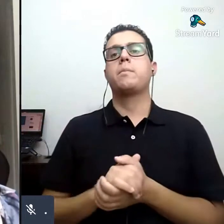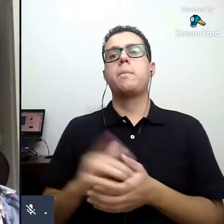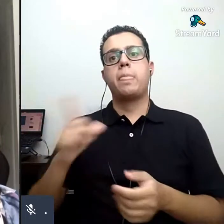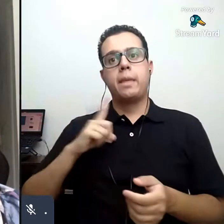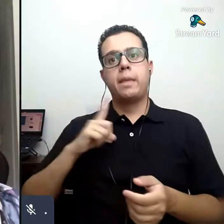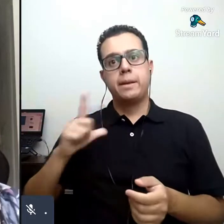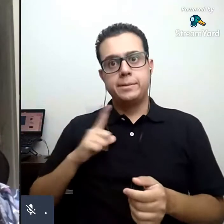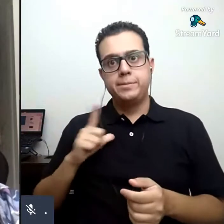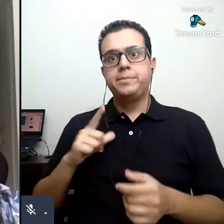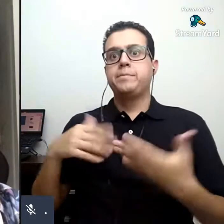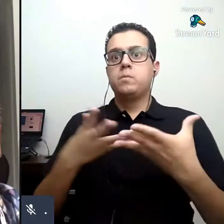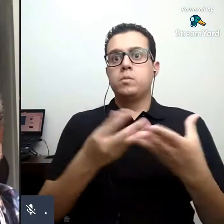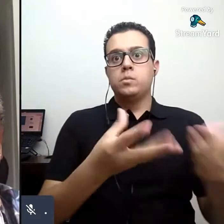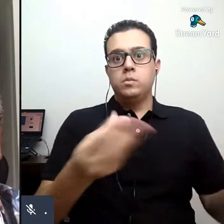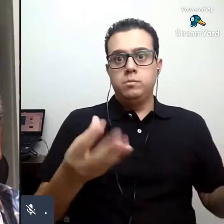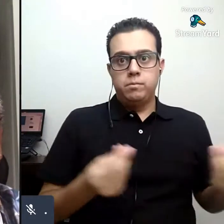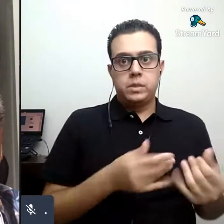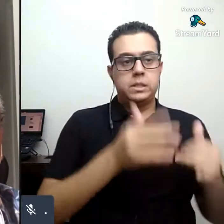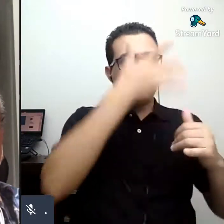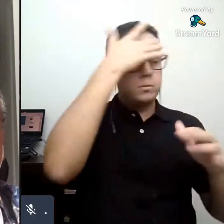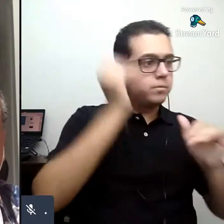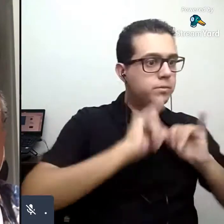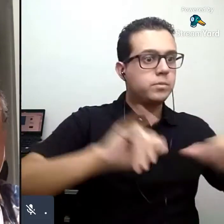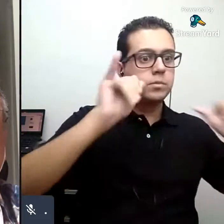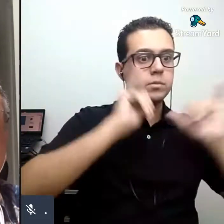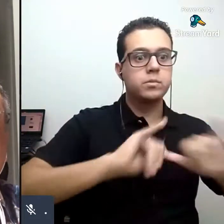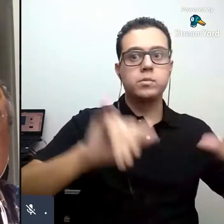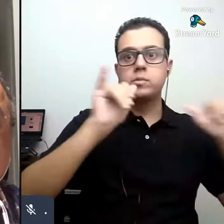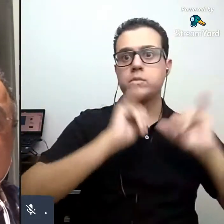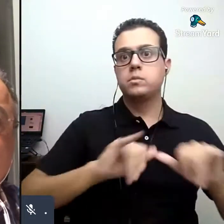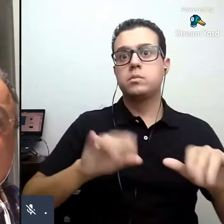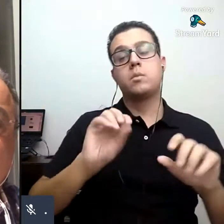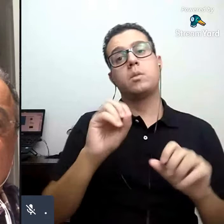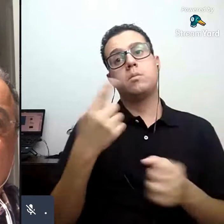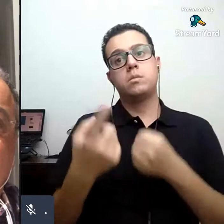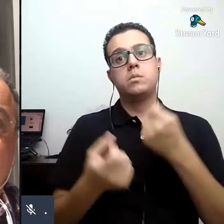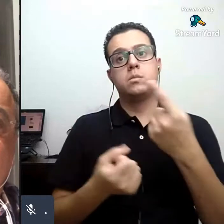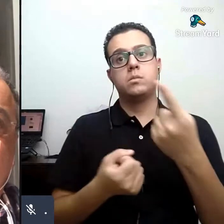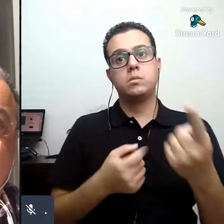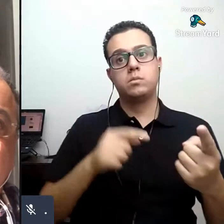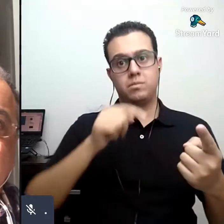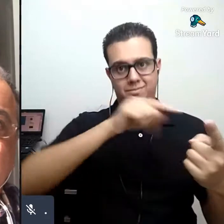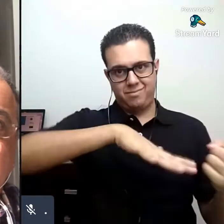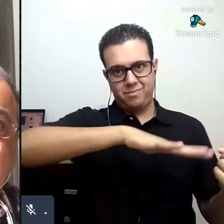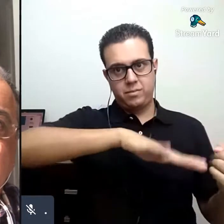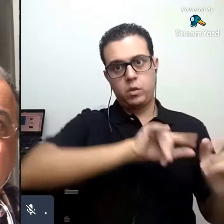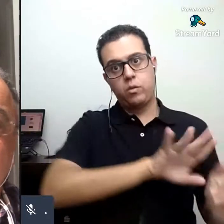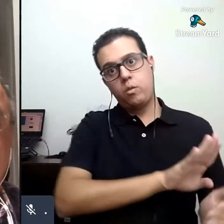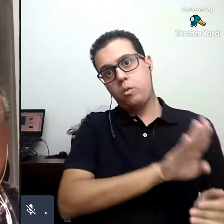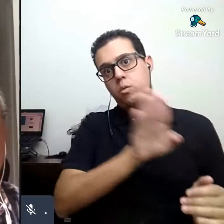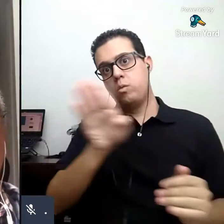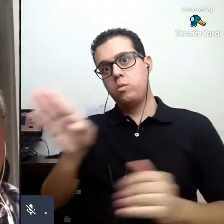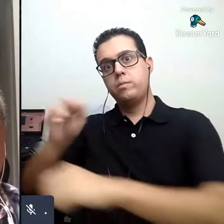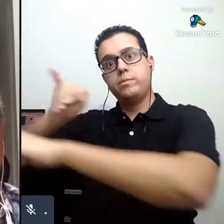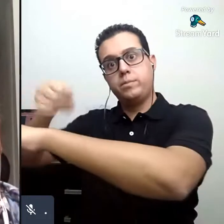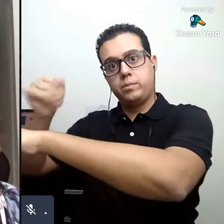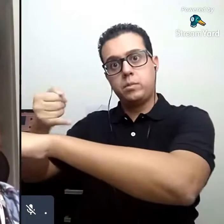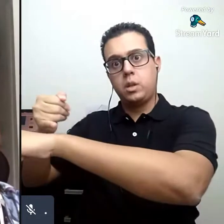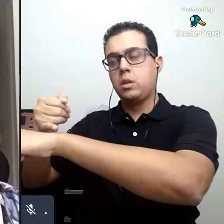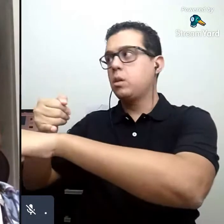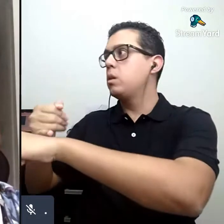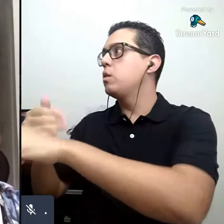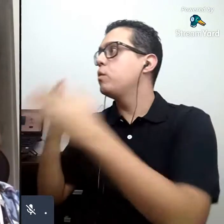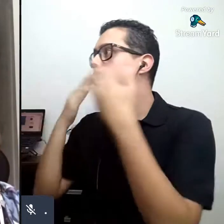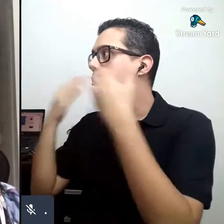viram isto, voltam empolgados. Na volta de Jesus para Galileia, está todo